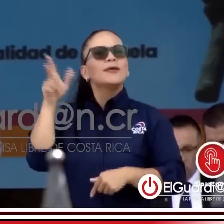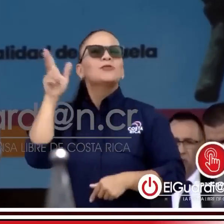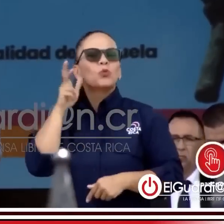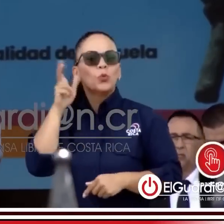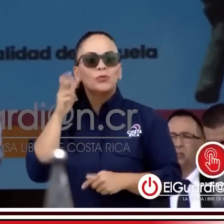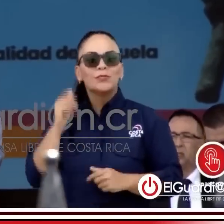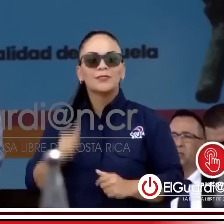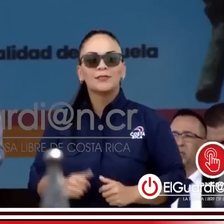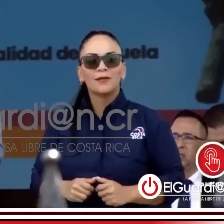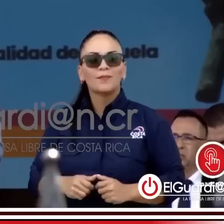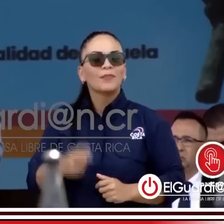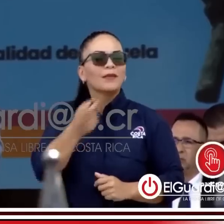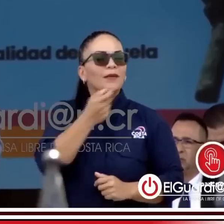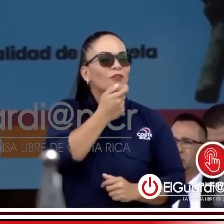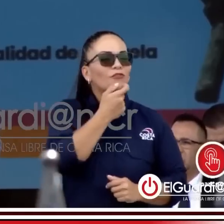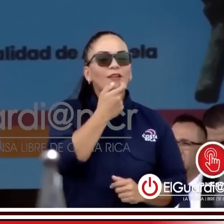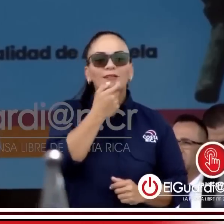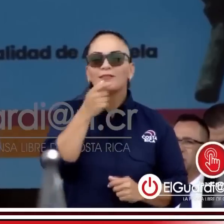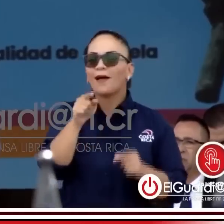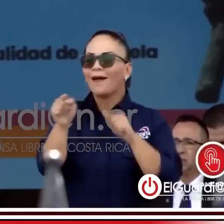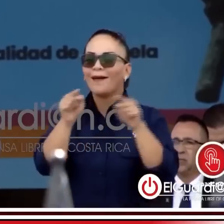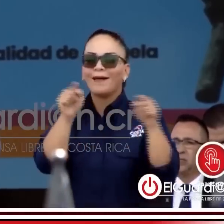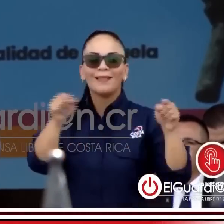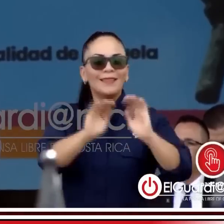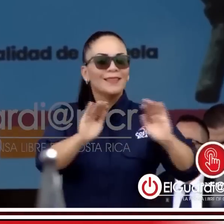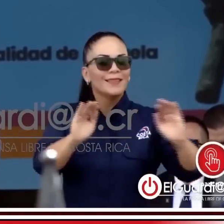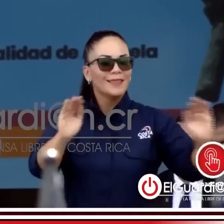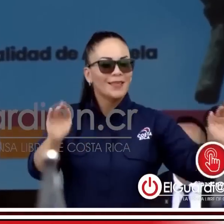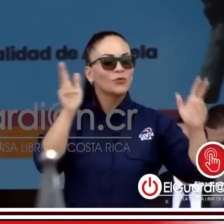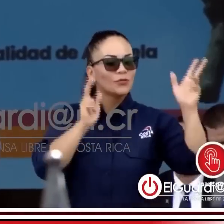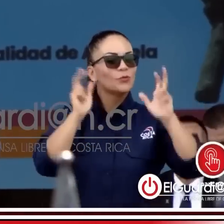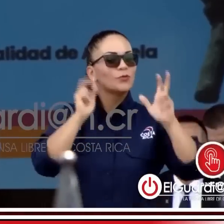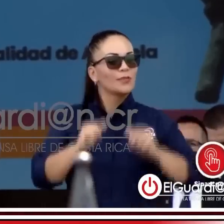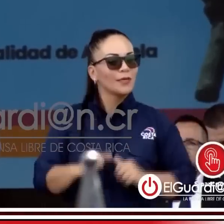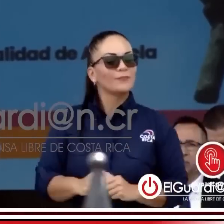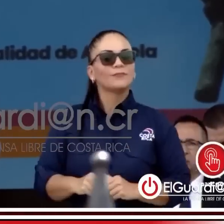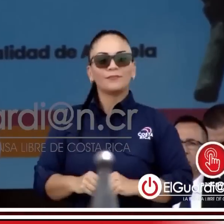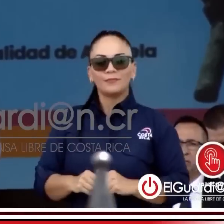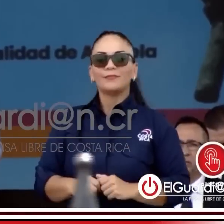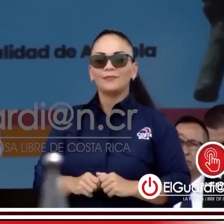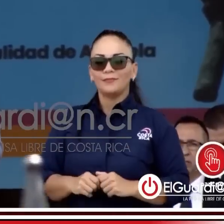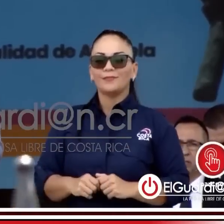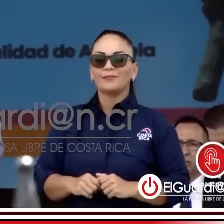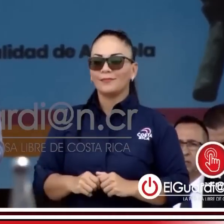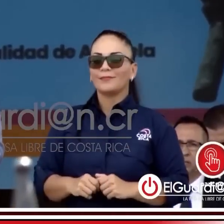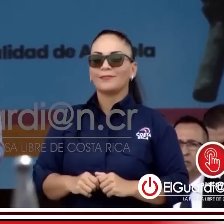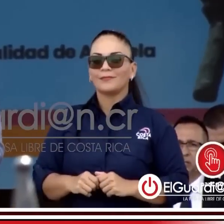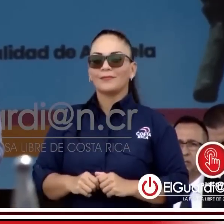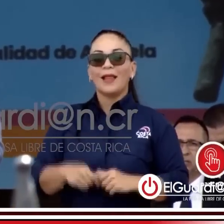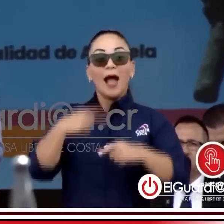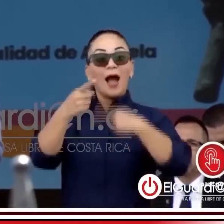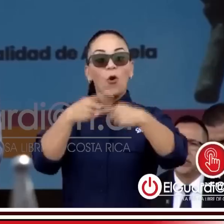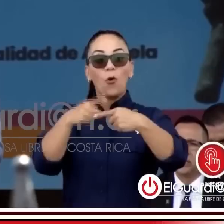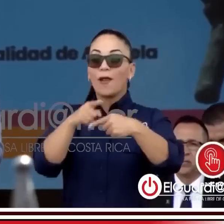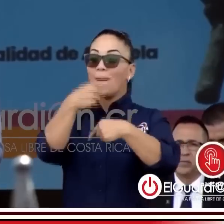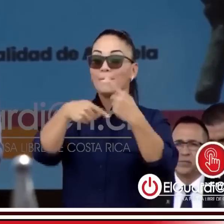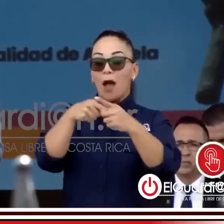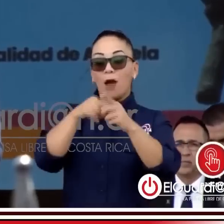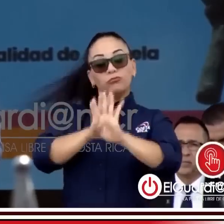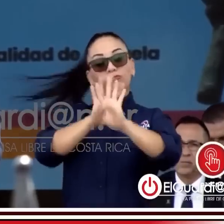la risa de los niños. Vamos a escuchar la melodía de las liras,